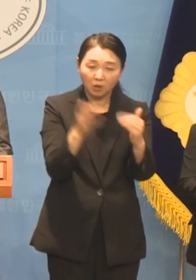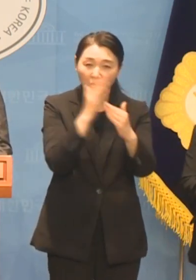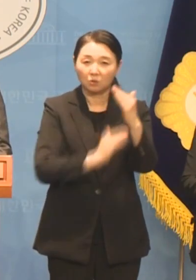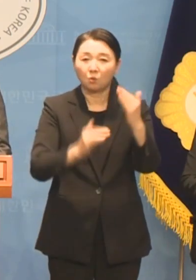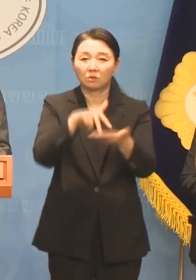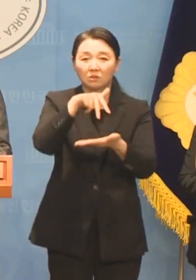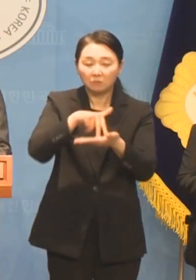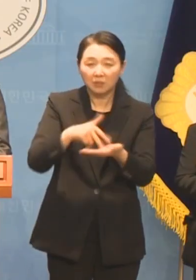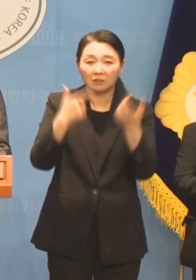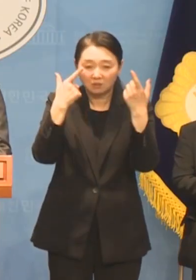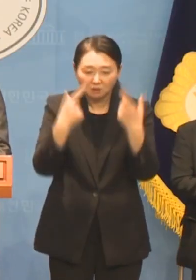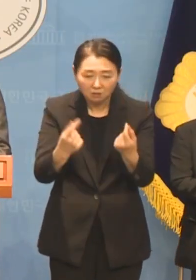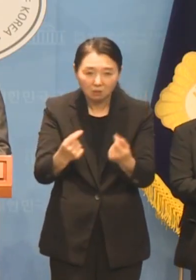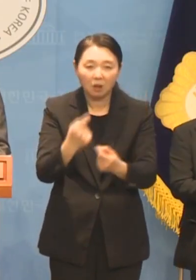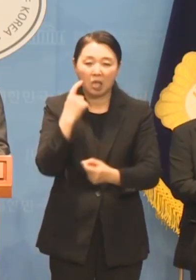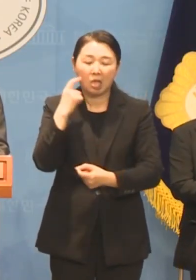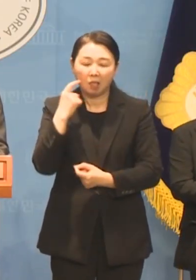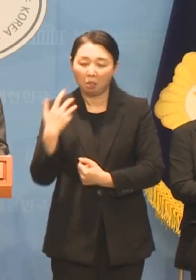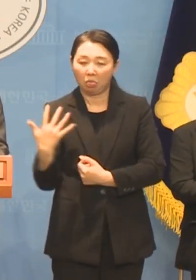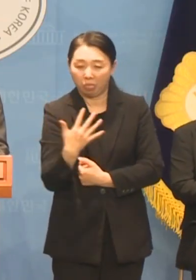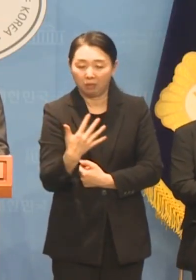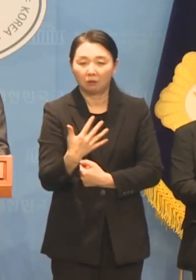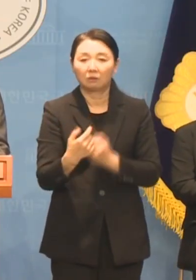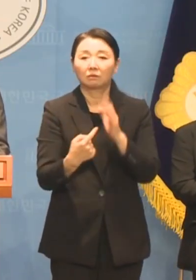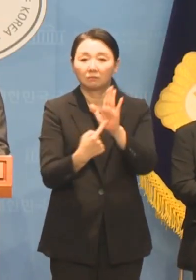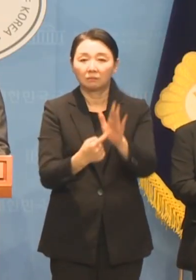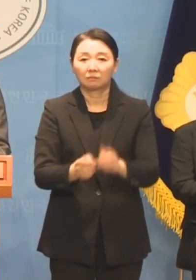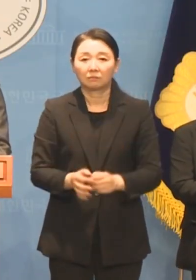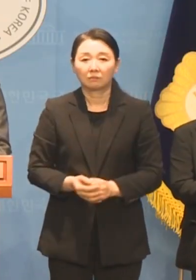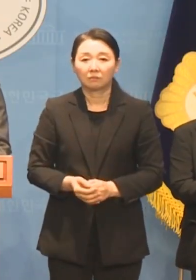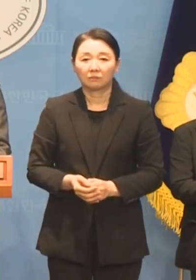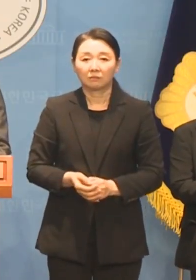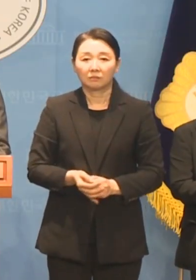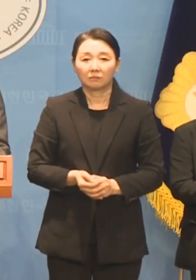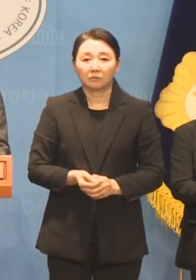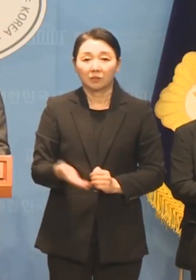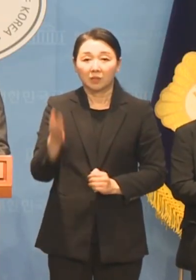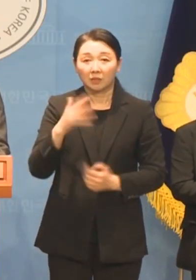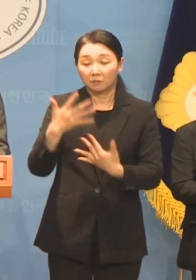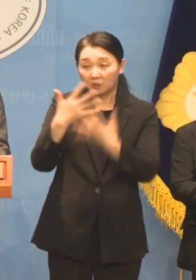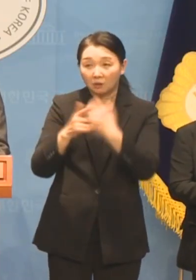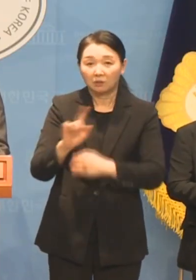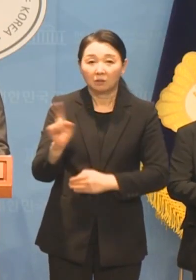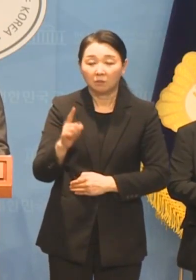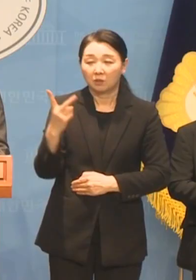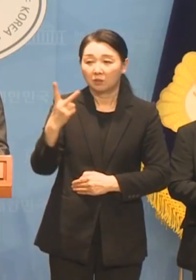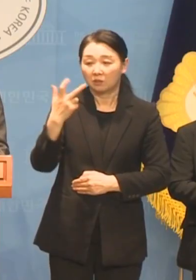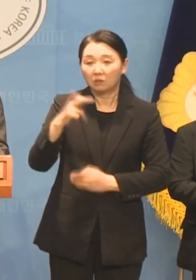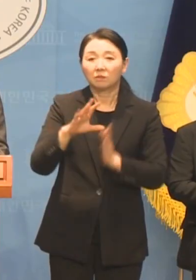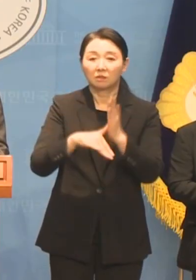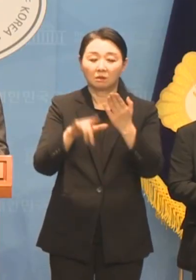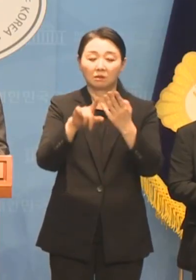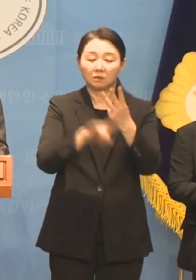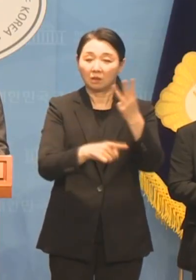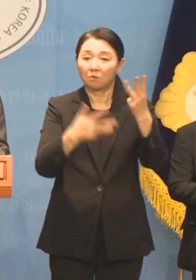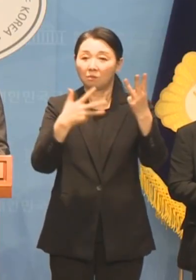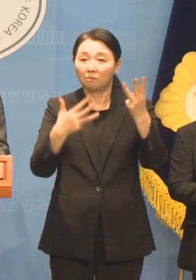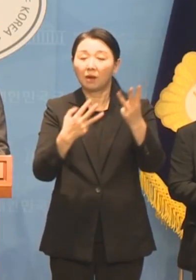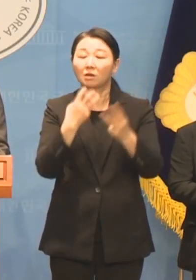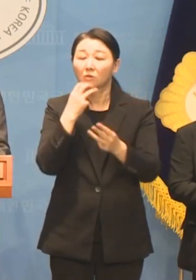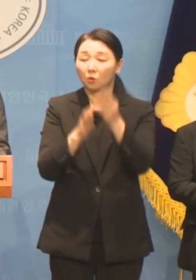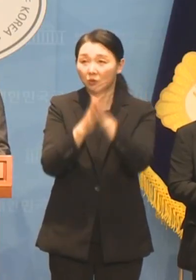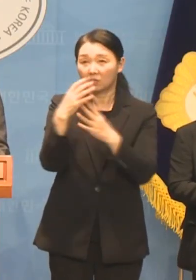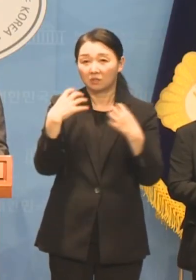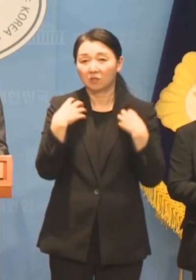공식적 입장인 것처럼 암시되고 있습니다. 그런 해당 영상은 2017년 3월 8일